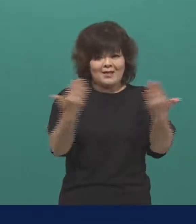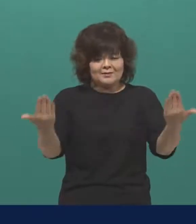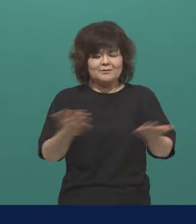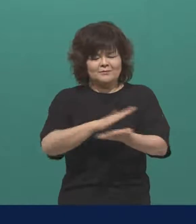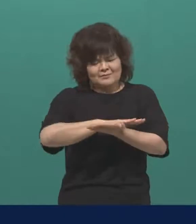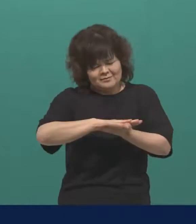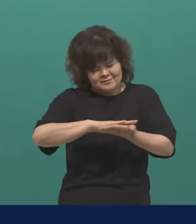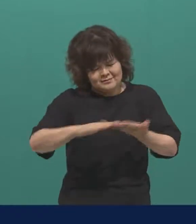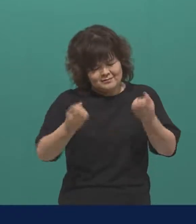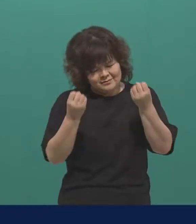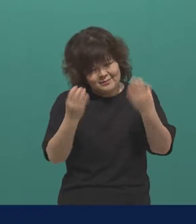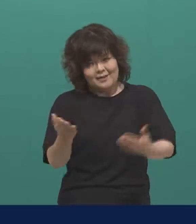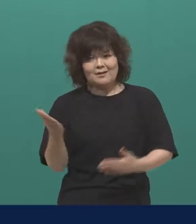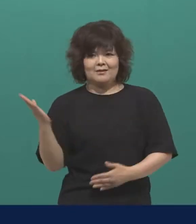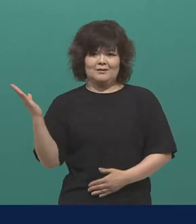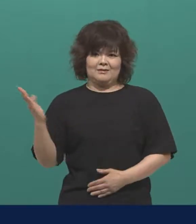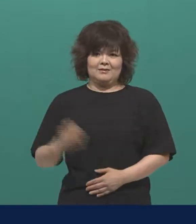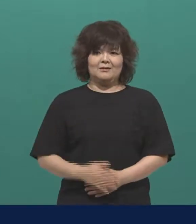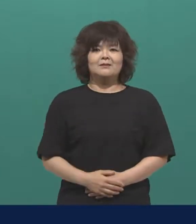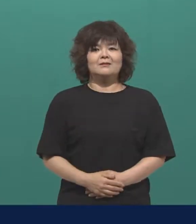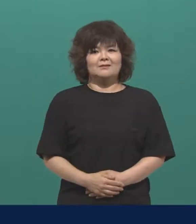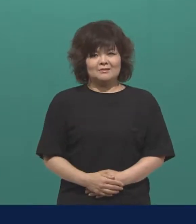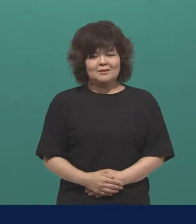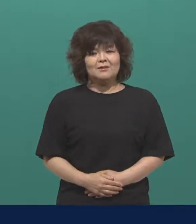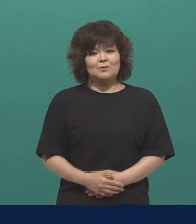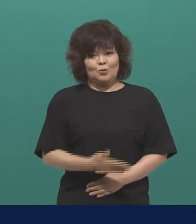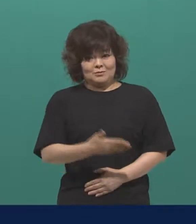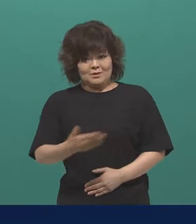の装いが新たになりました。